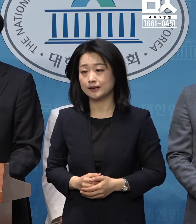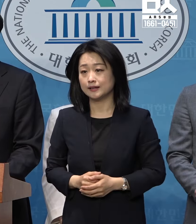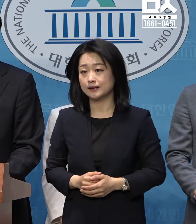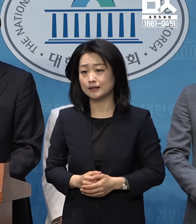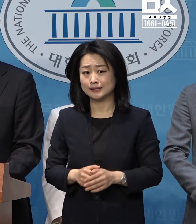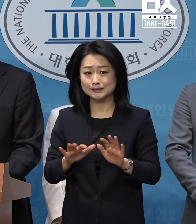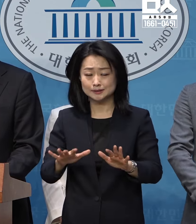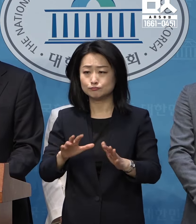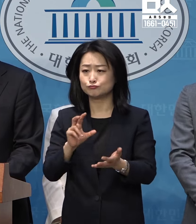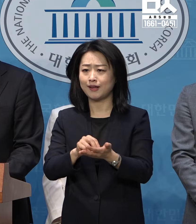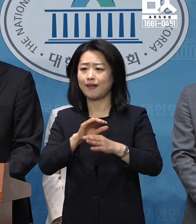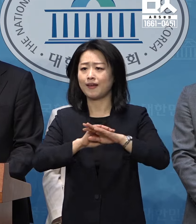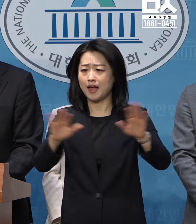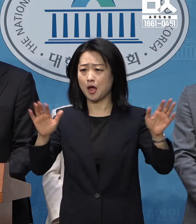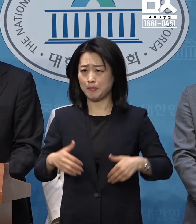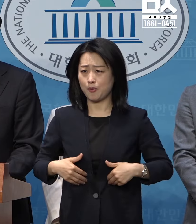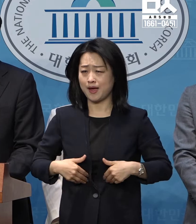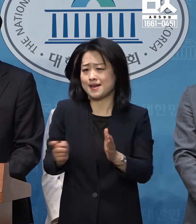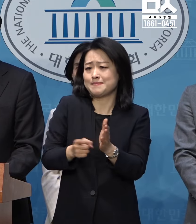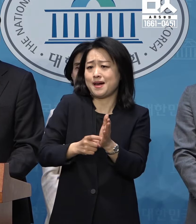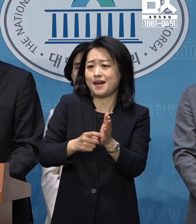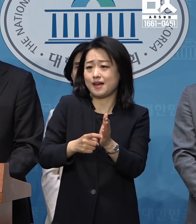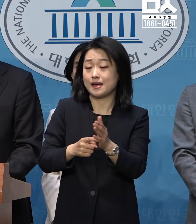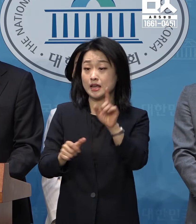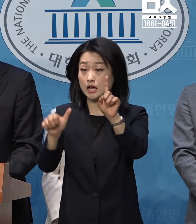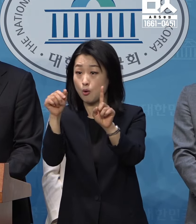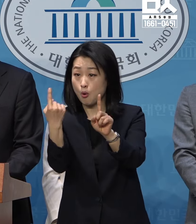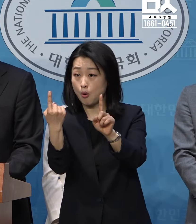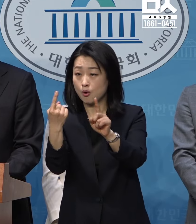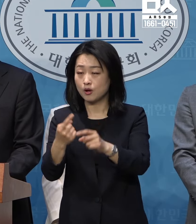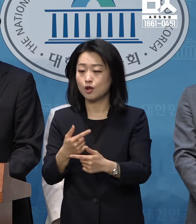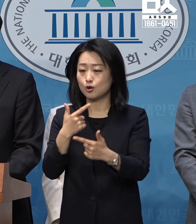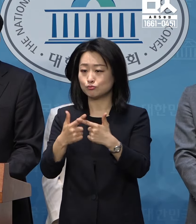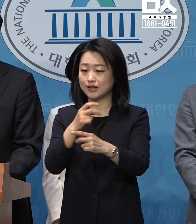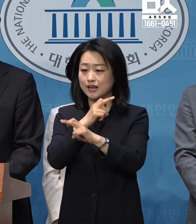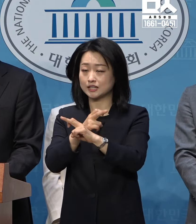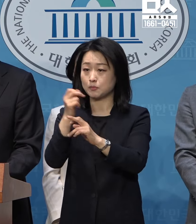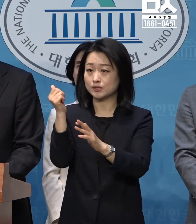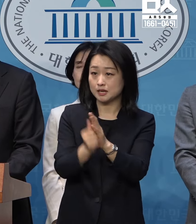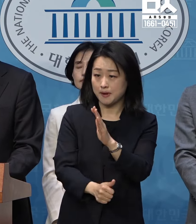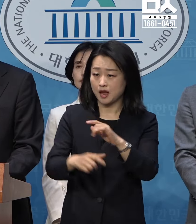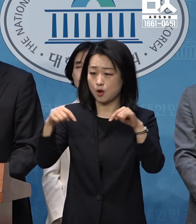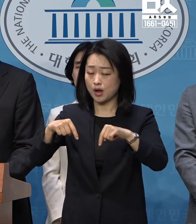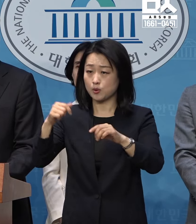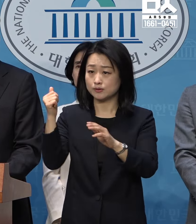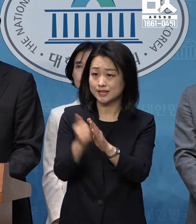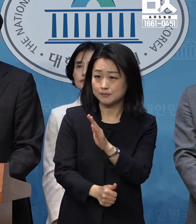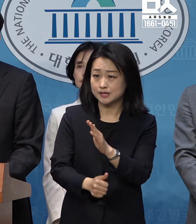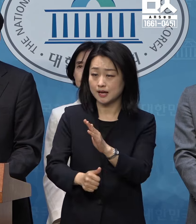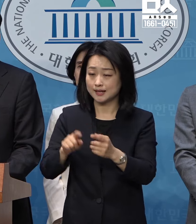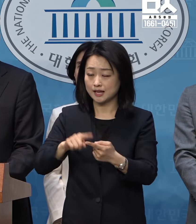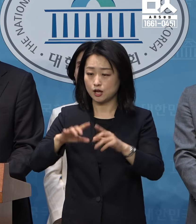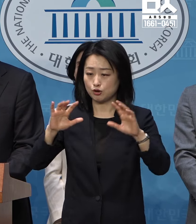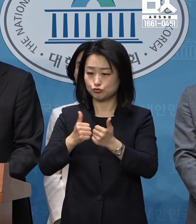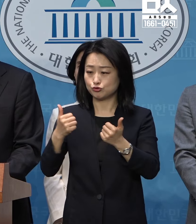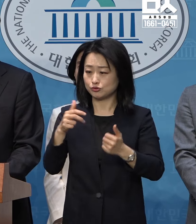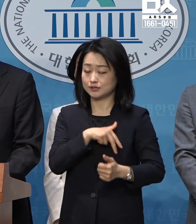응급조치가 필요합니다. 응급조치 1호로 부산 엑스포 유치 실패, 외교 참사, 국정조사 요구안을